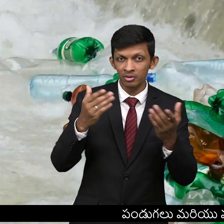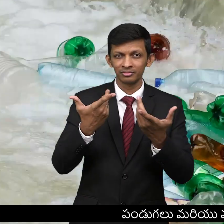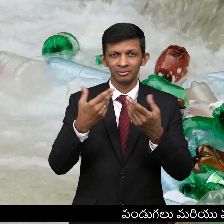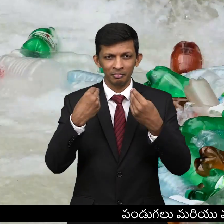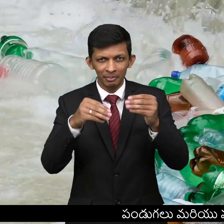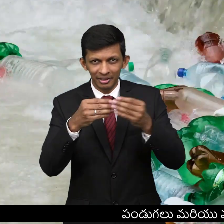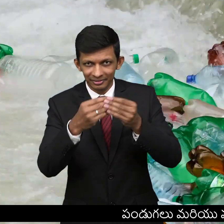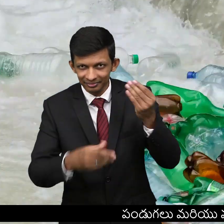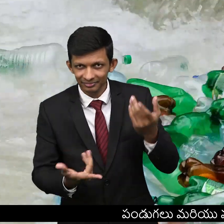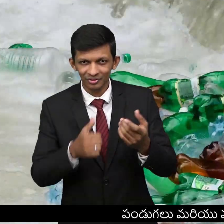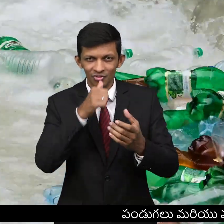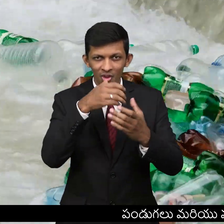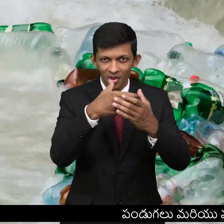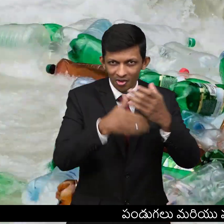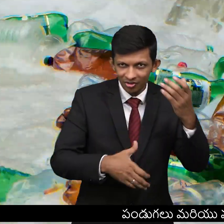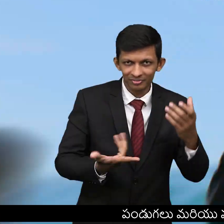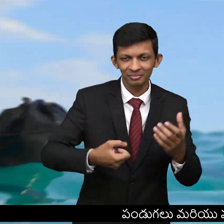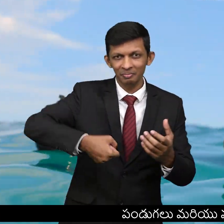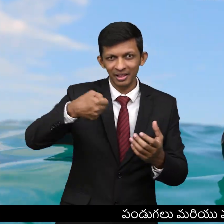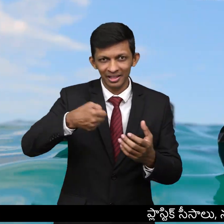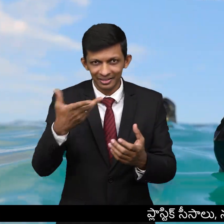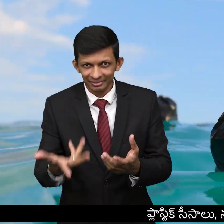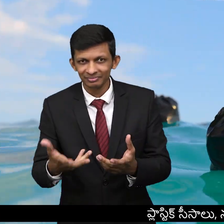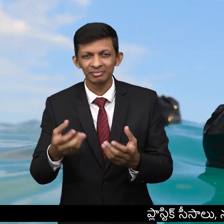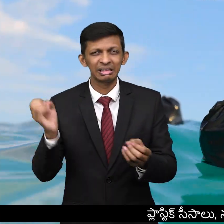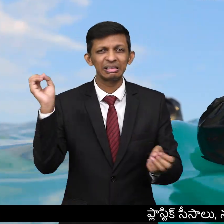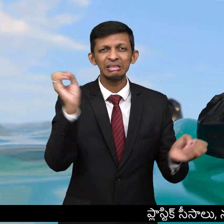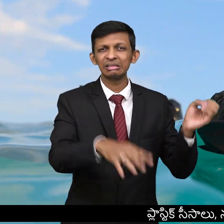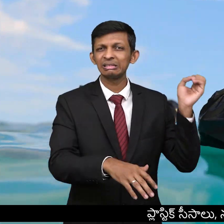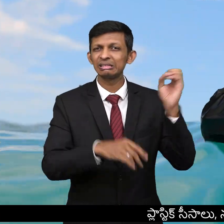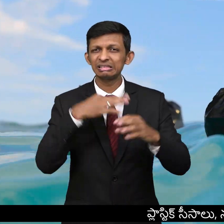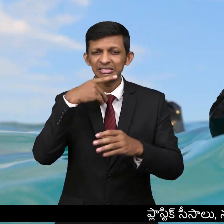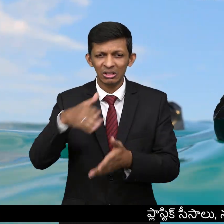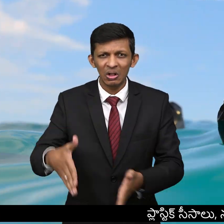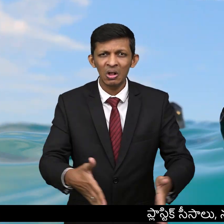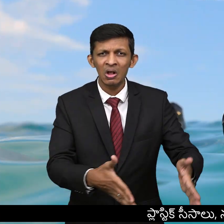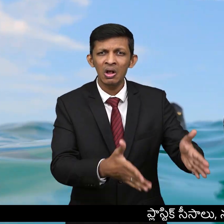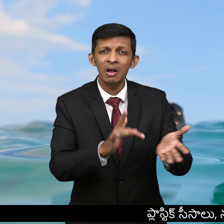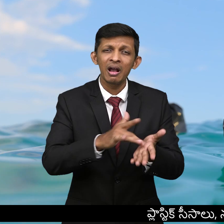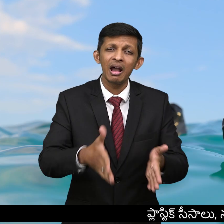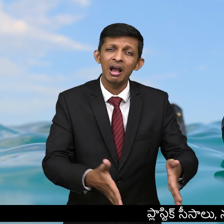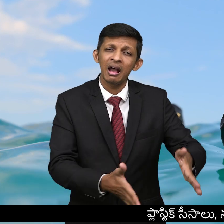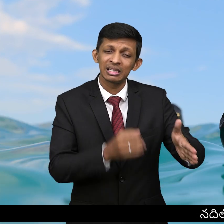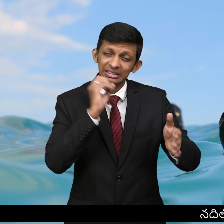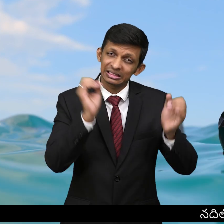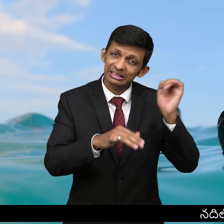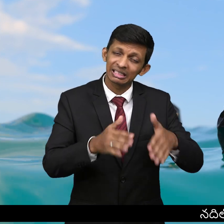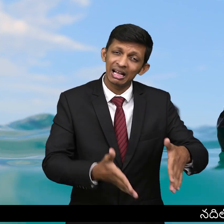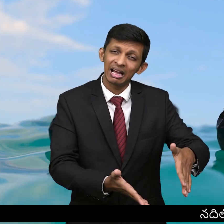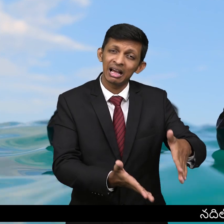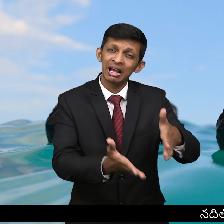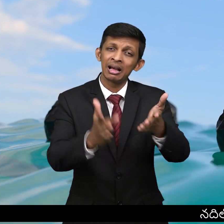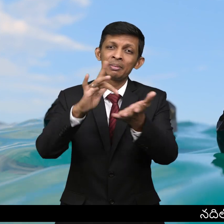పండుగలు మరియు పర్యటనల సమయంలో ప్రజలు ప్లాస్టిక్ సీసాలు, సంచులు మరియు చెత్తను